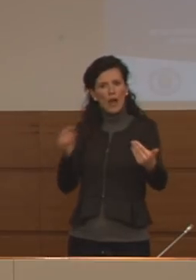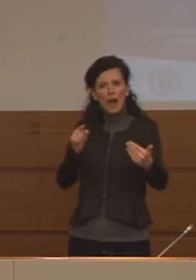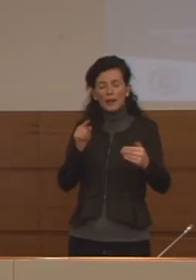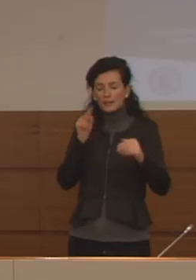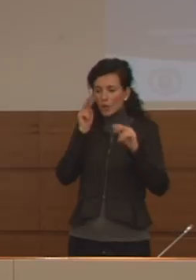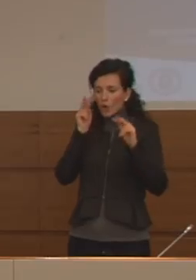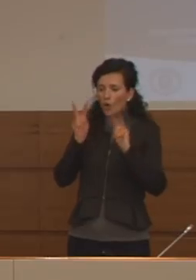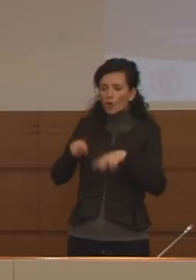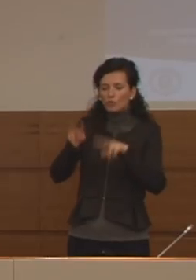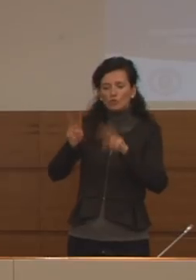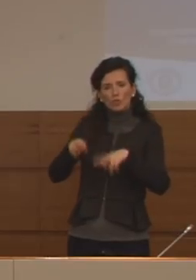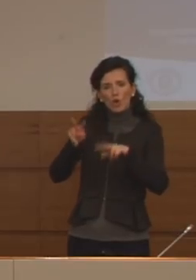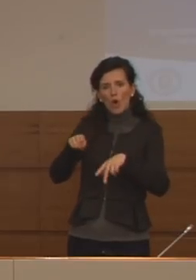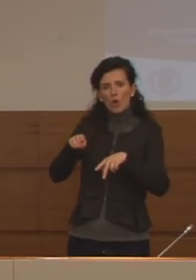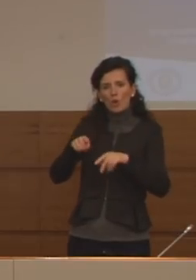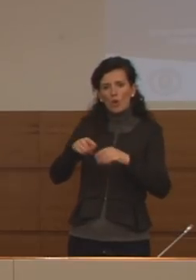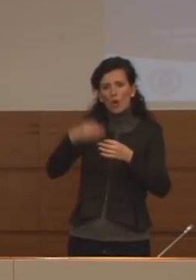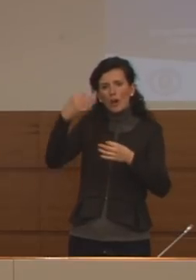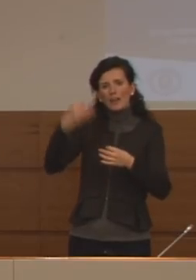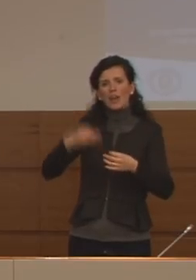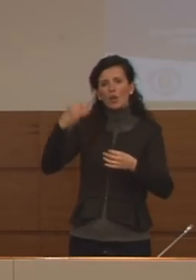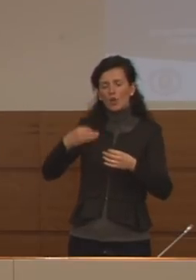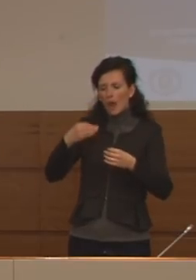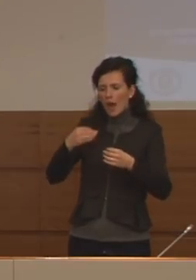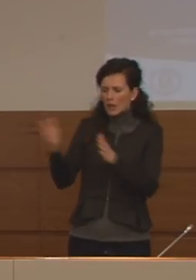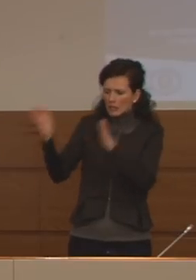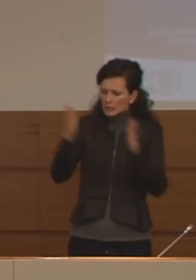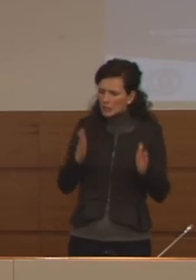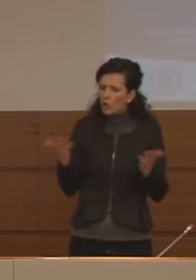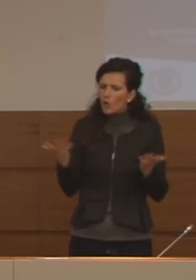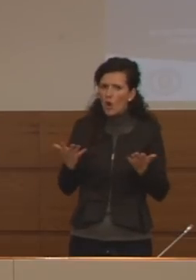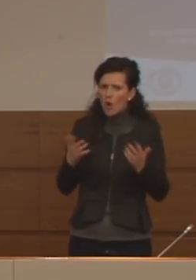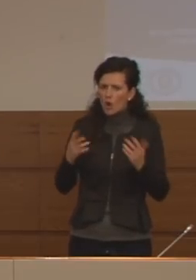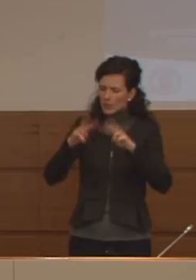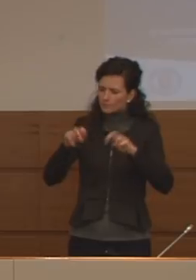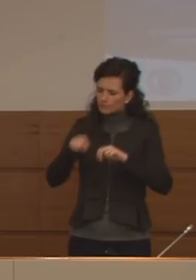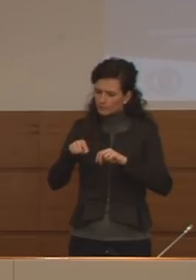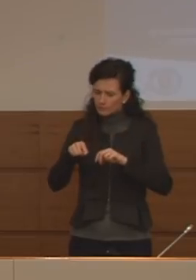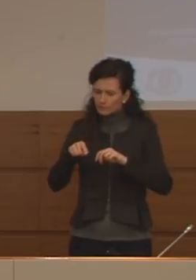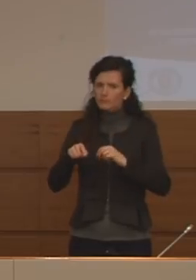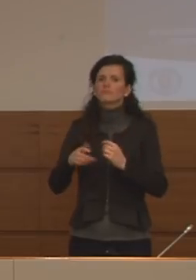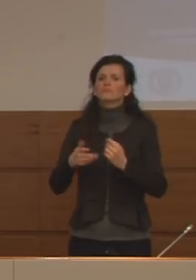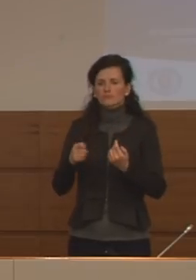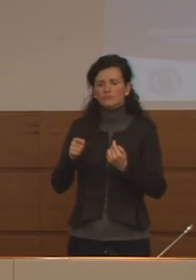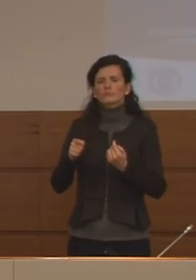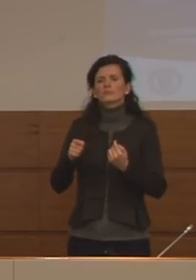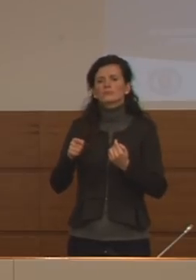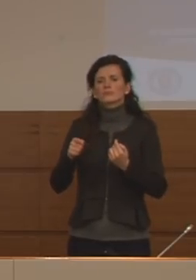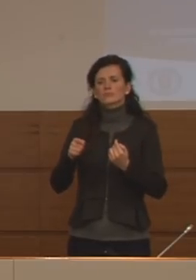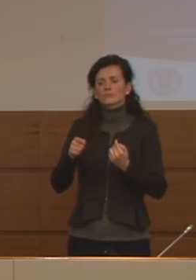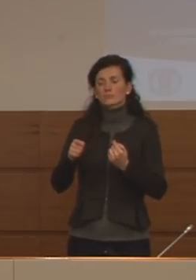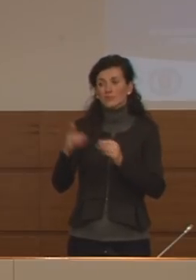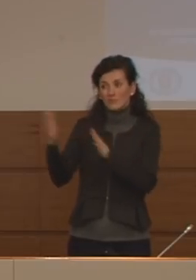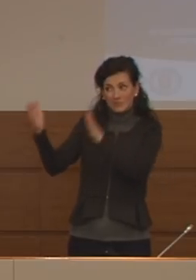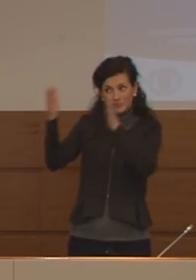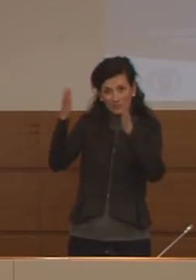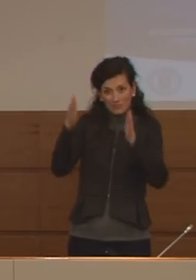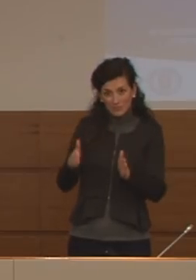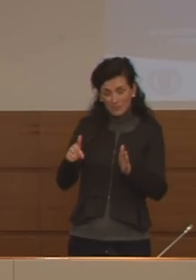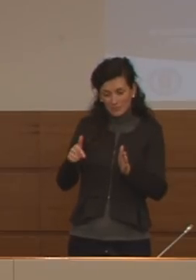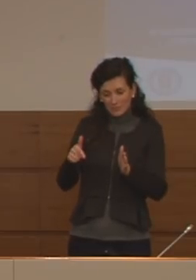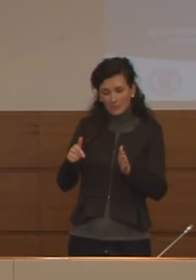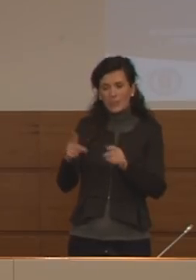di quello che viene importato e c'è anche un filtro per quanto riguarda l'importazione